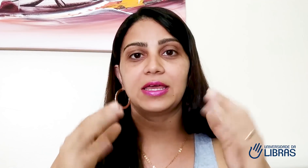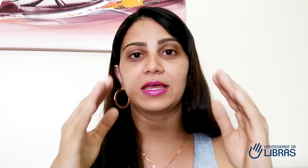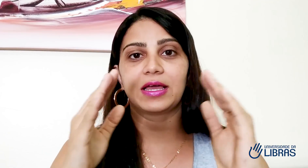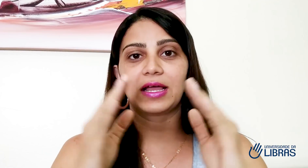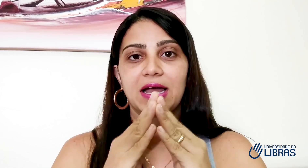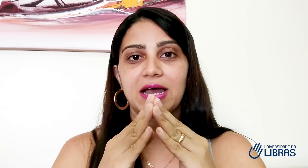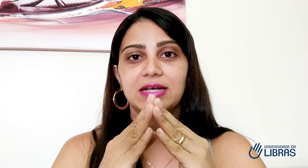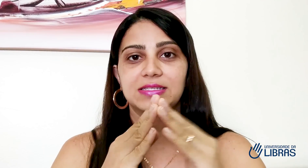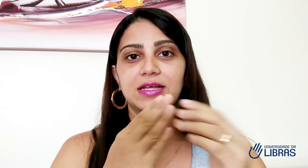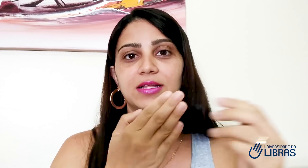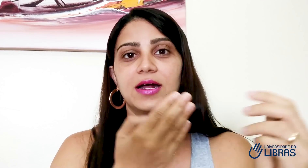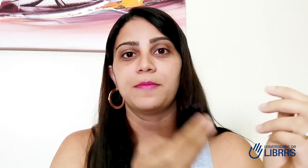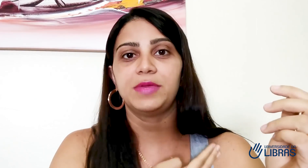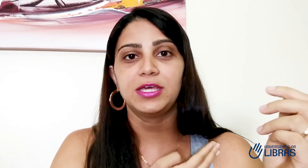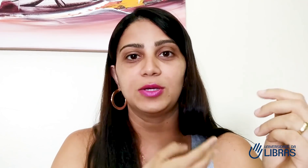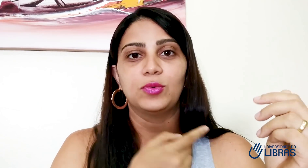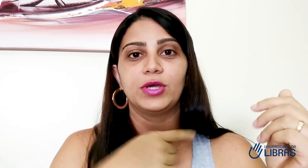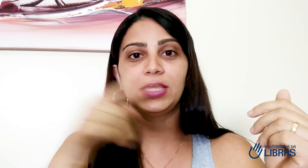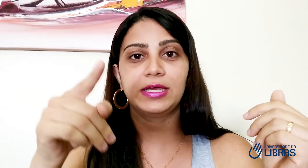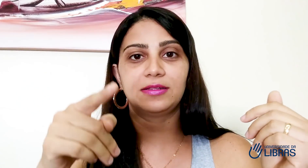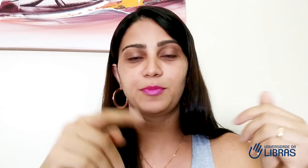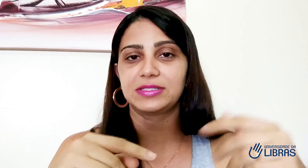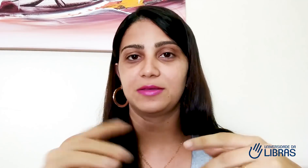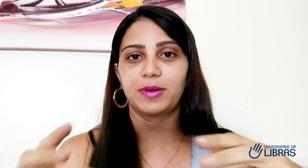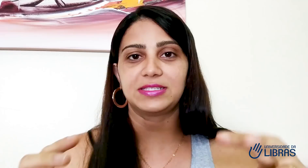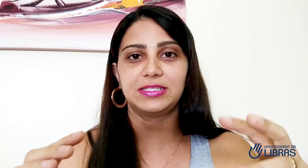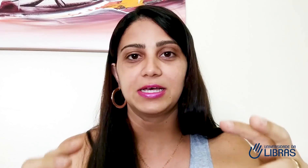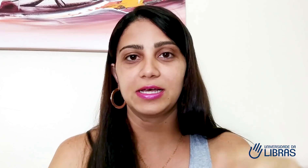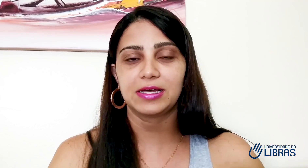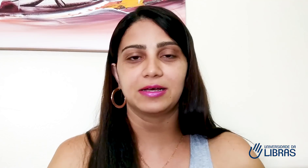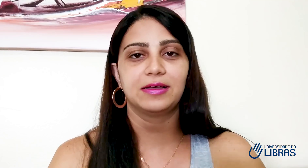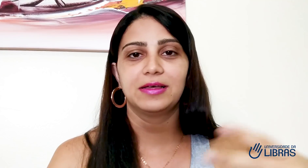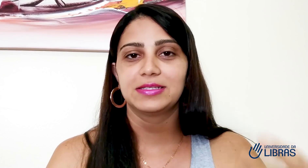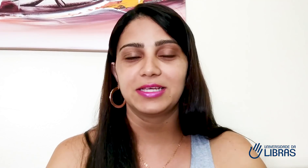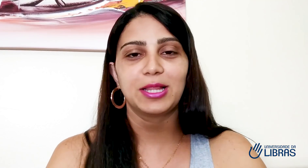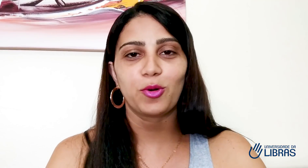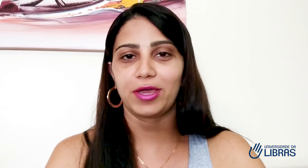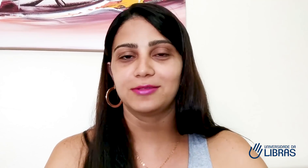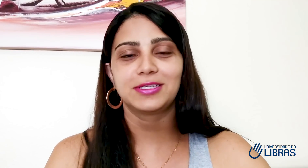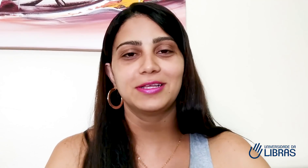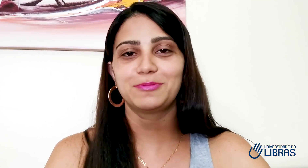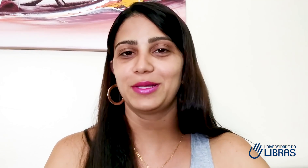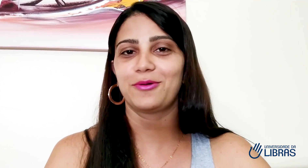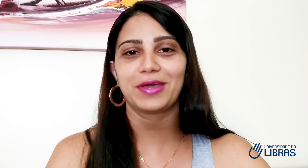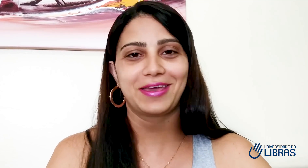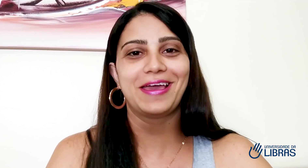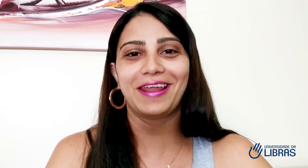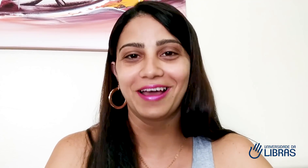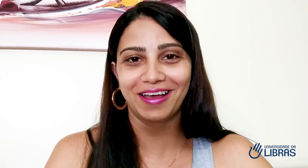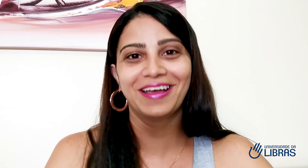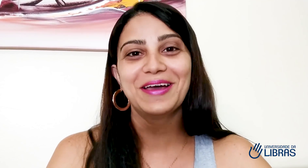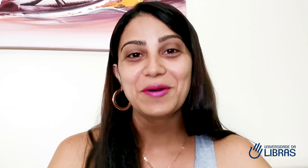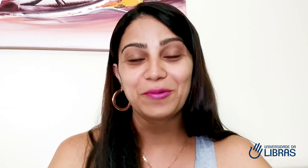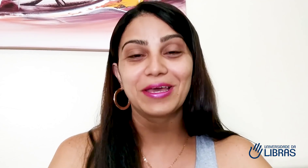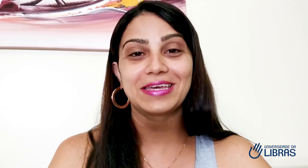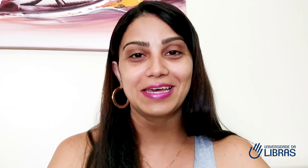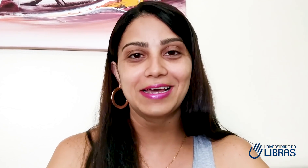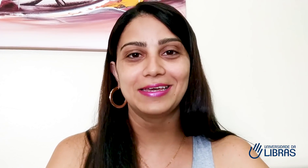querer, casa, amigo, e tipo assim, parecia, sei lá o que, não sei nem explicar o que era, o que era